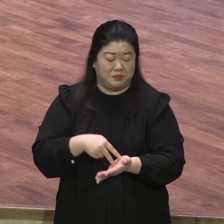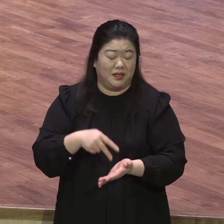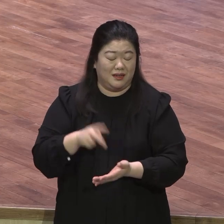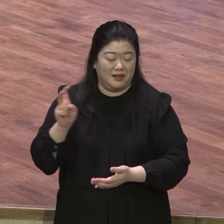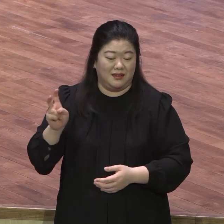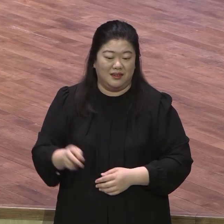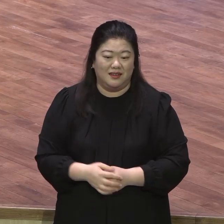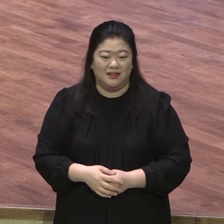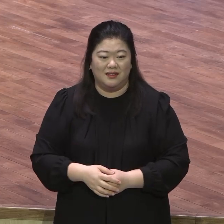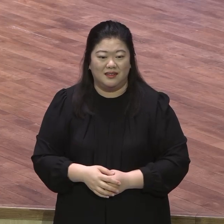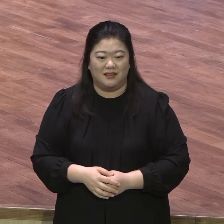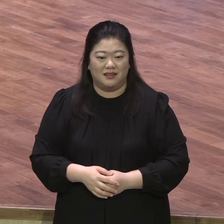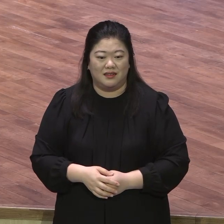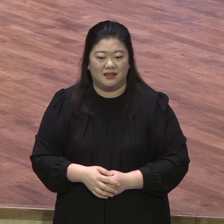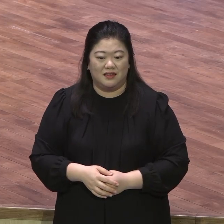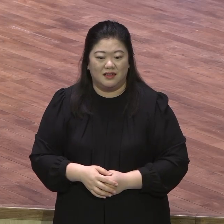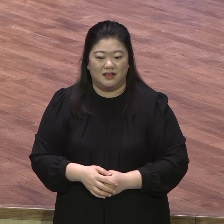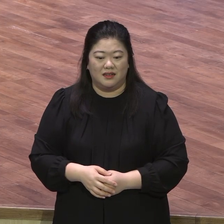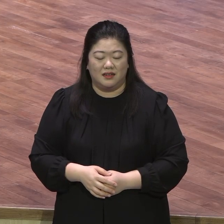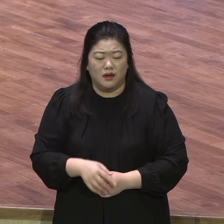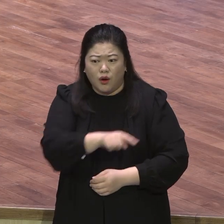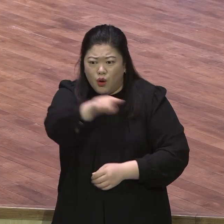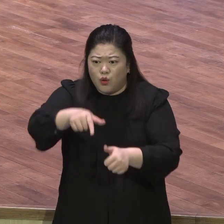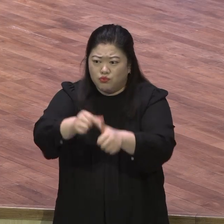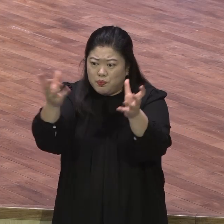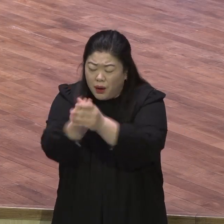그렇게 구원받아 놓고도 그래 사냐